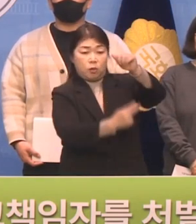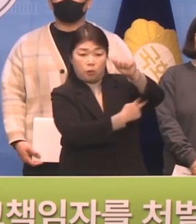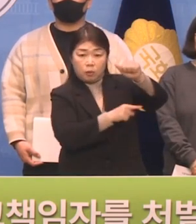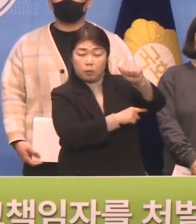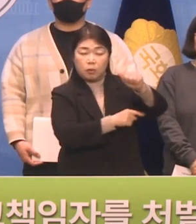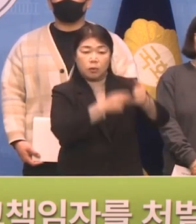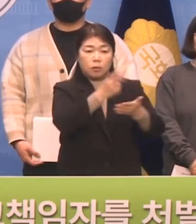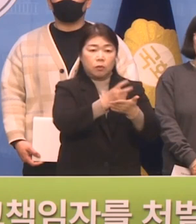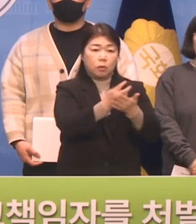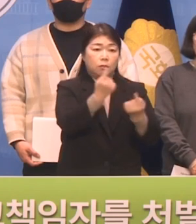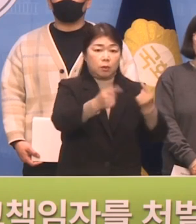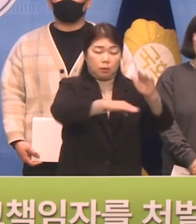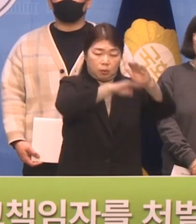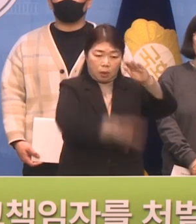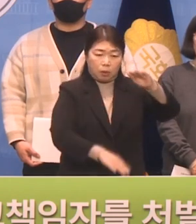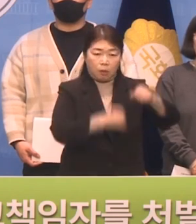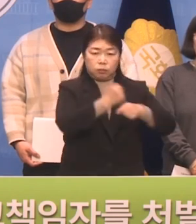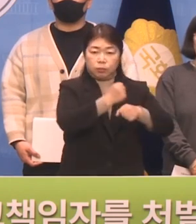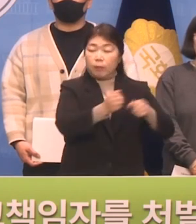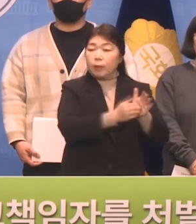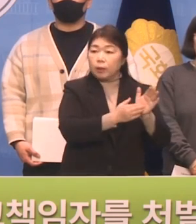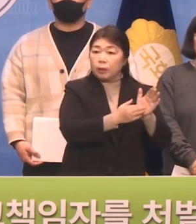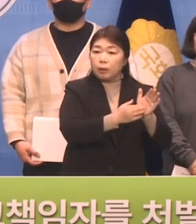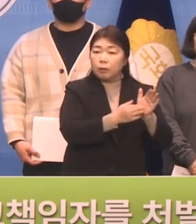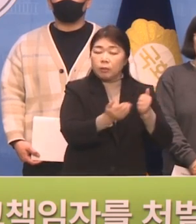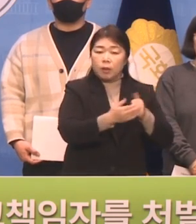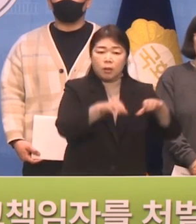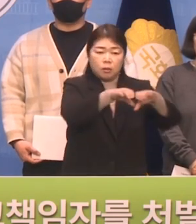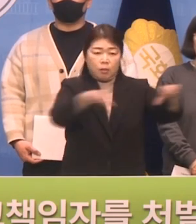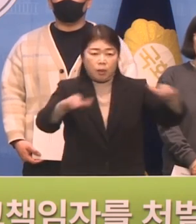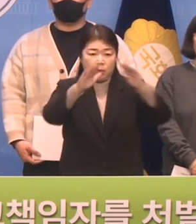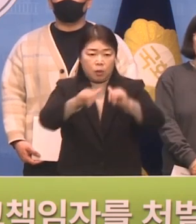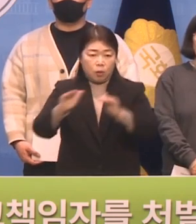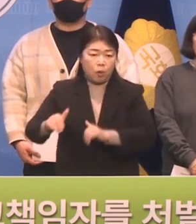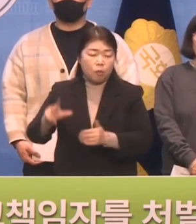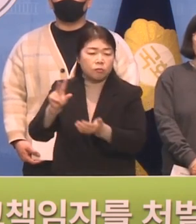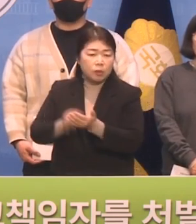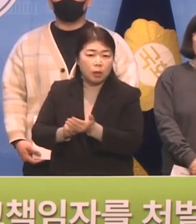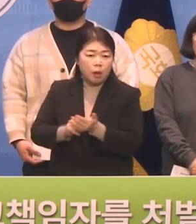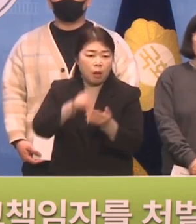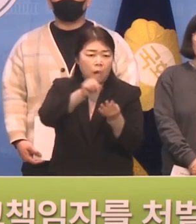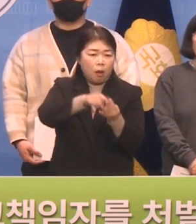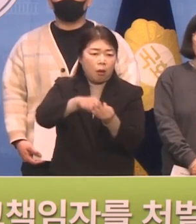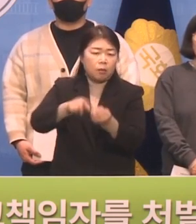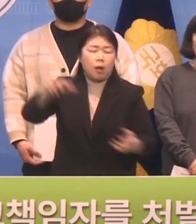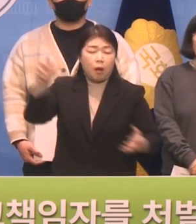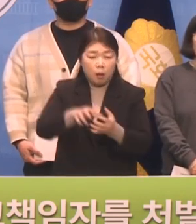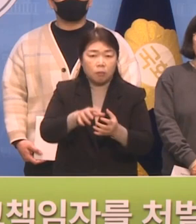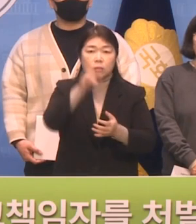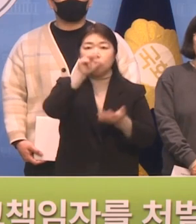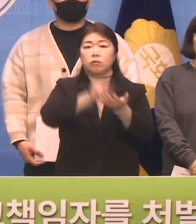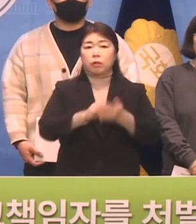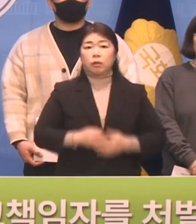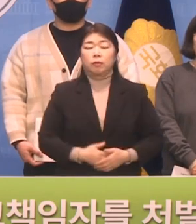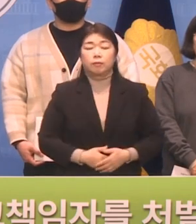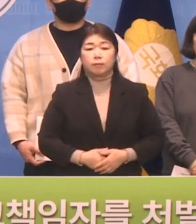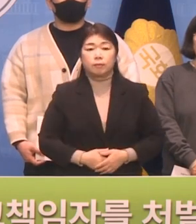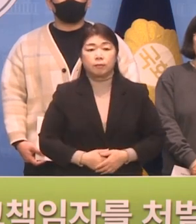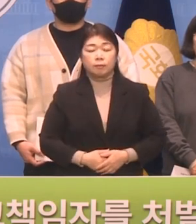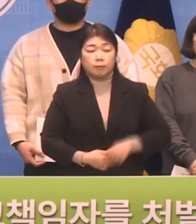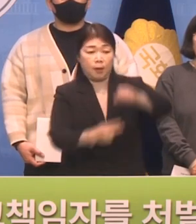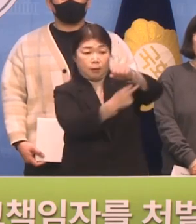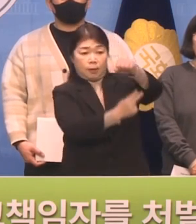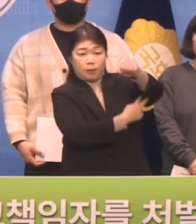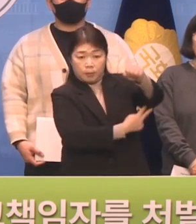낮게 축조되었으며 재방 철거의 문제도 확인하였습니다. 6개 교량이 운영 중인 그런